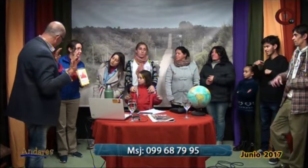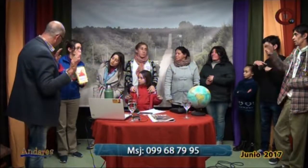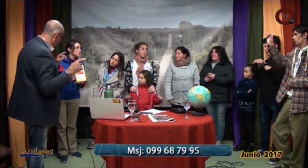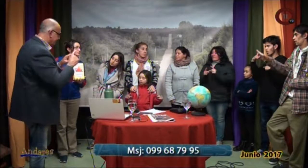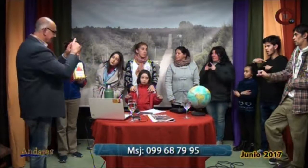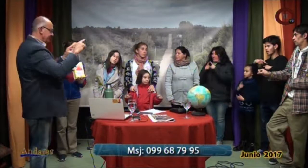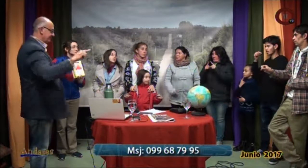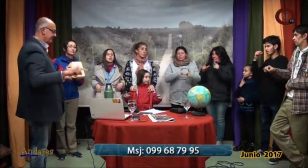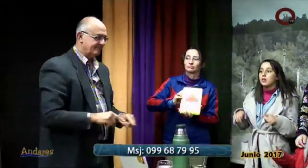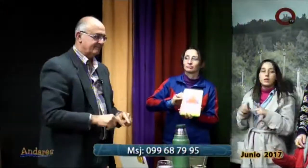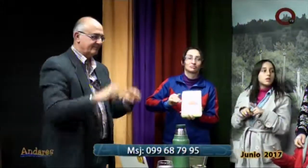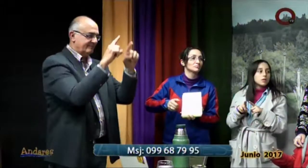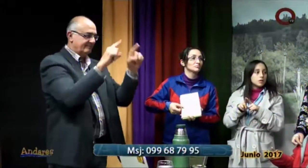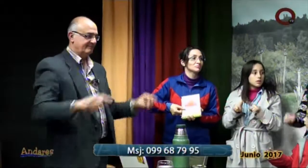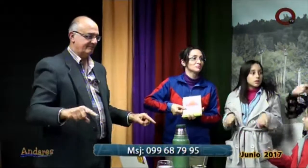¿No?